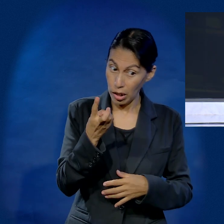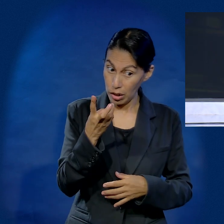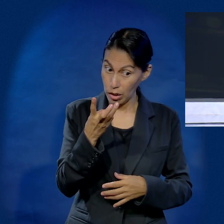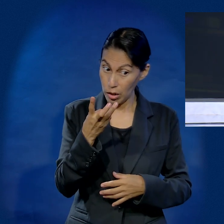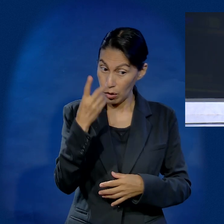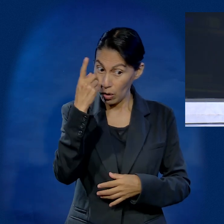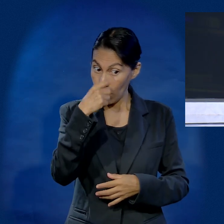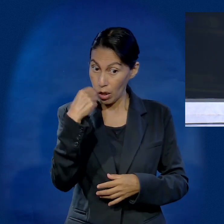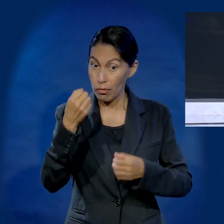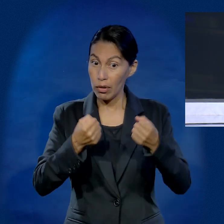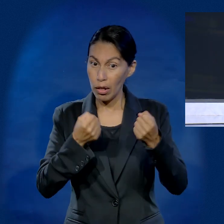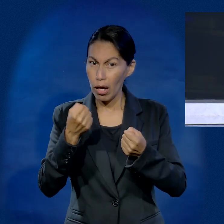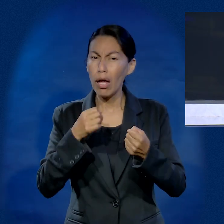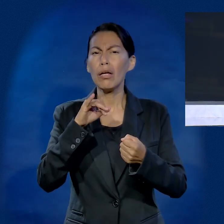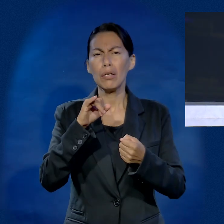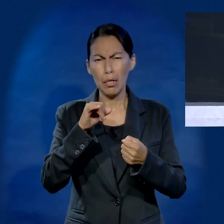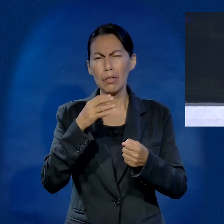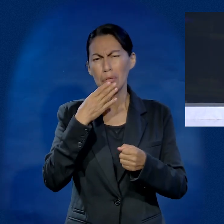¿se iba a manejar 3 horas?